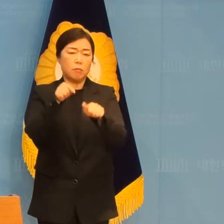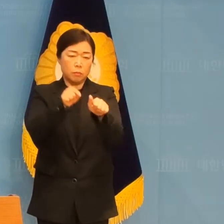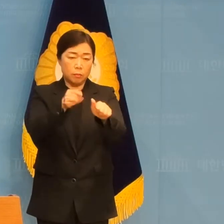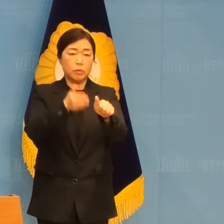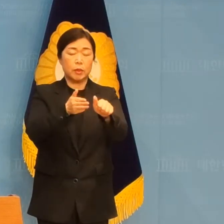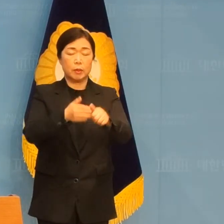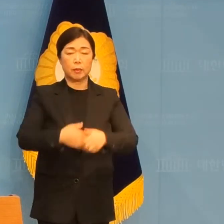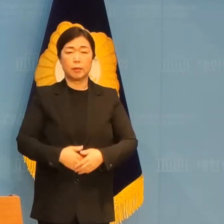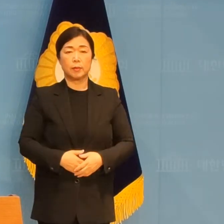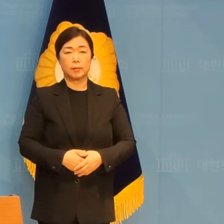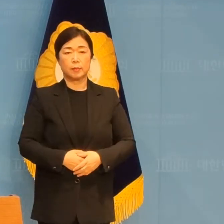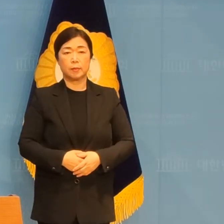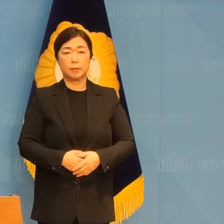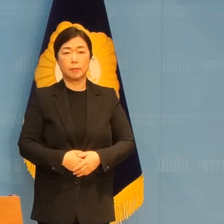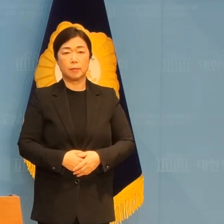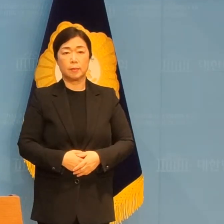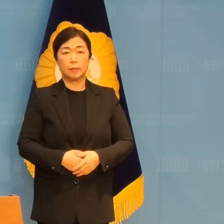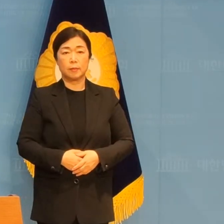바랍니다.